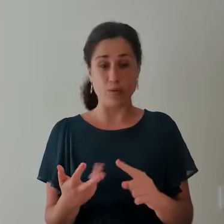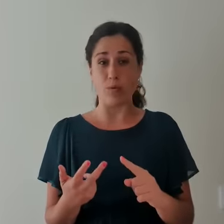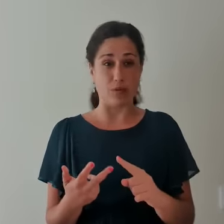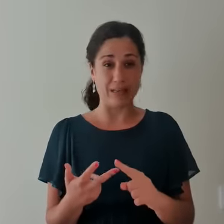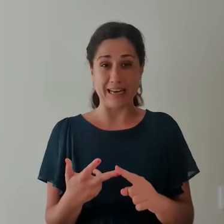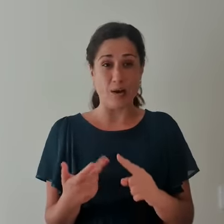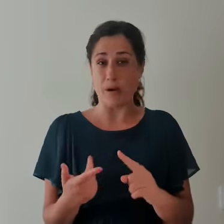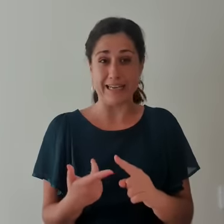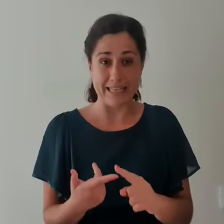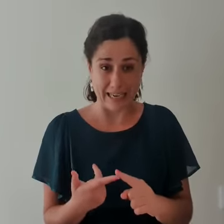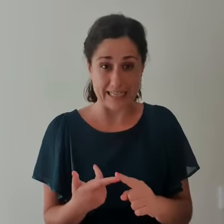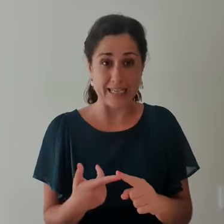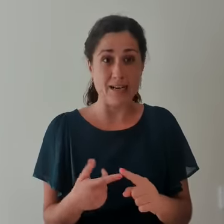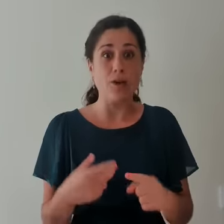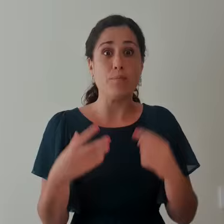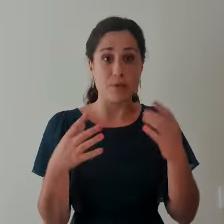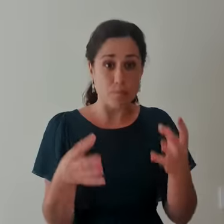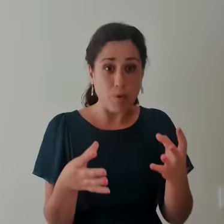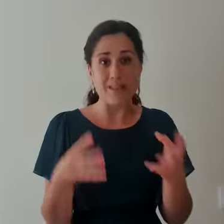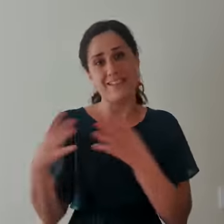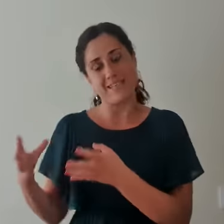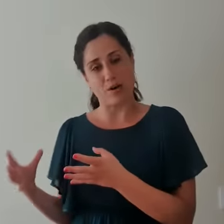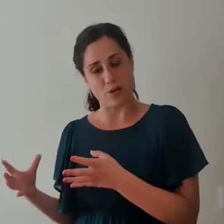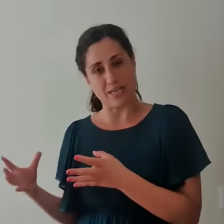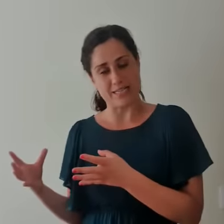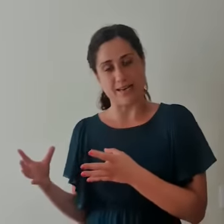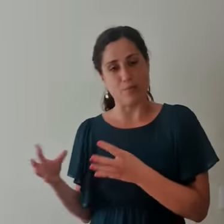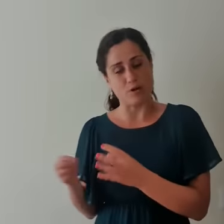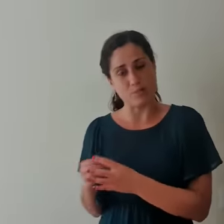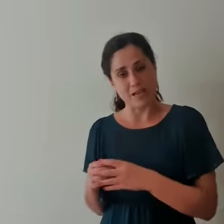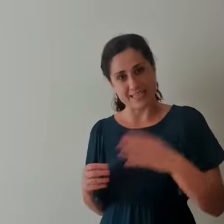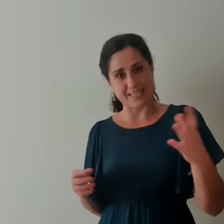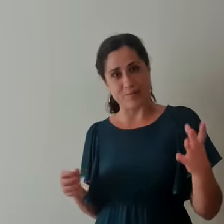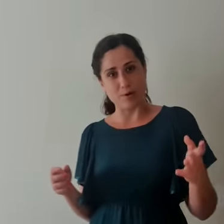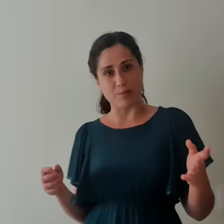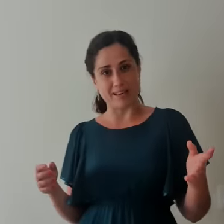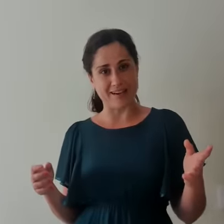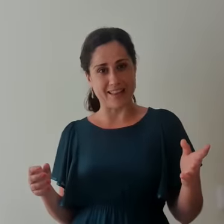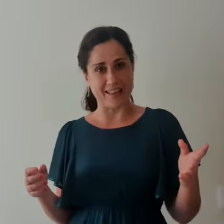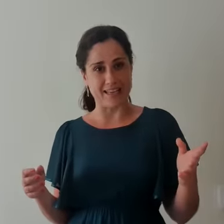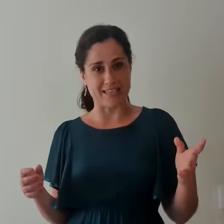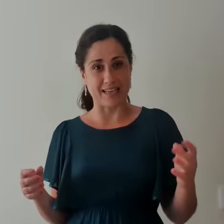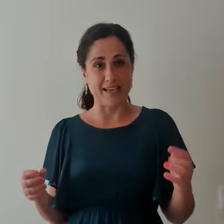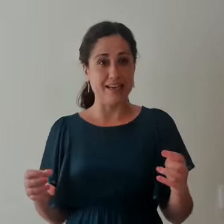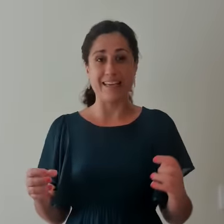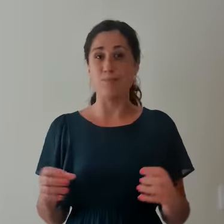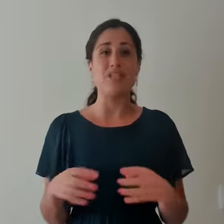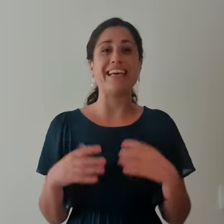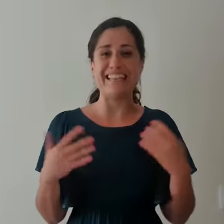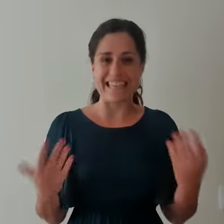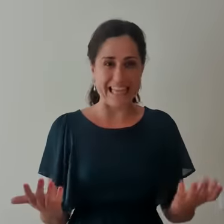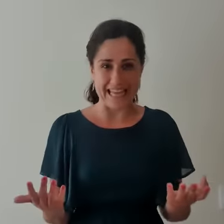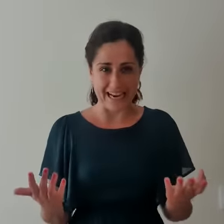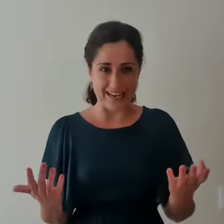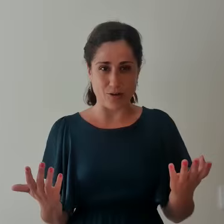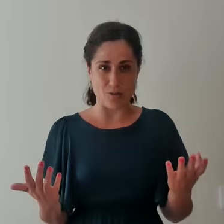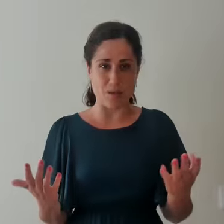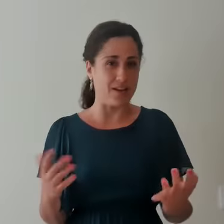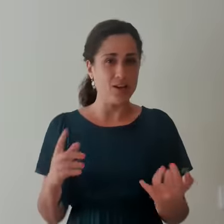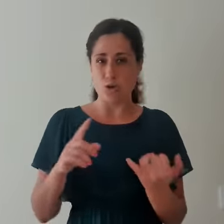luz, ni el agua, ni el gas, pues puedan desarrollar esa labor hasta que vuelvan a relanzarse. Queremos digitalizar la economía, no